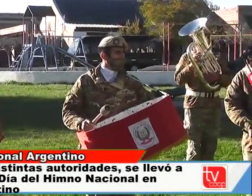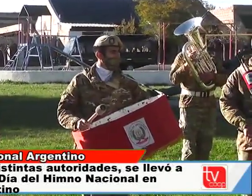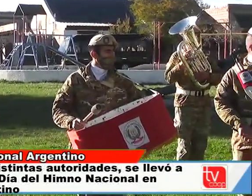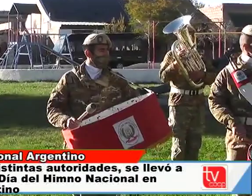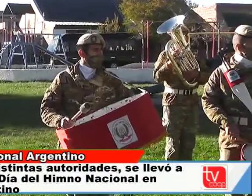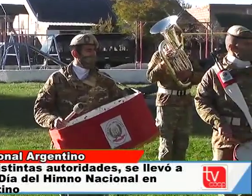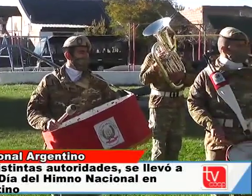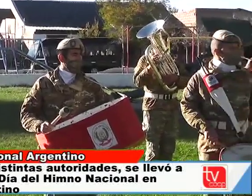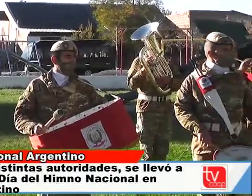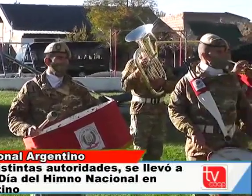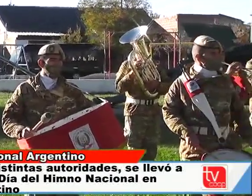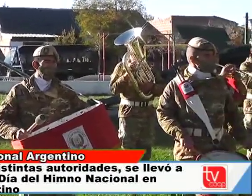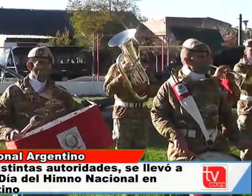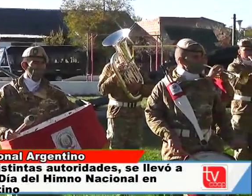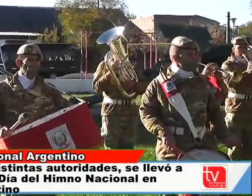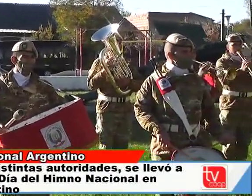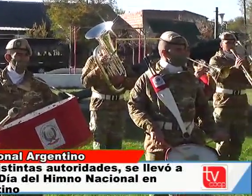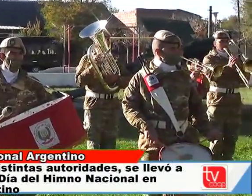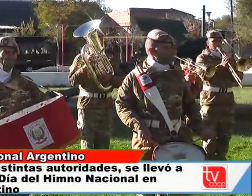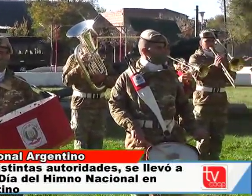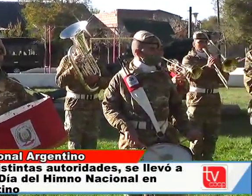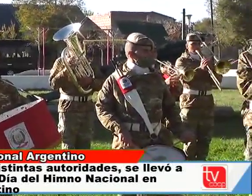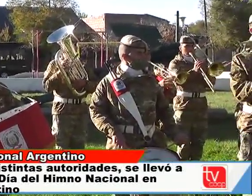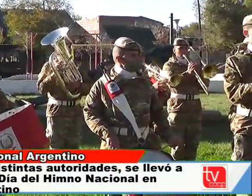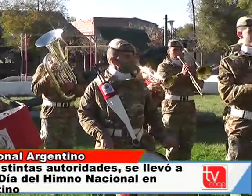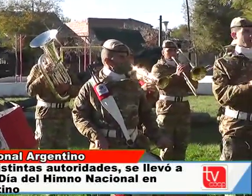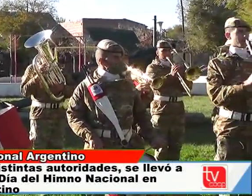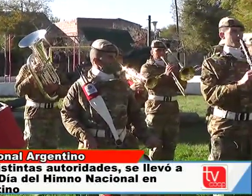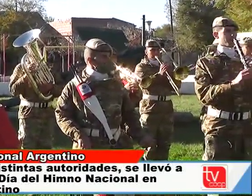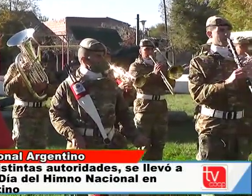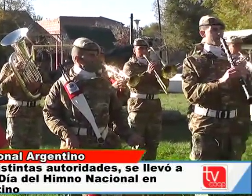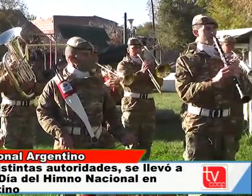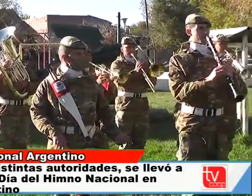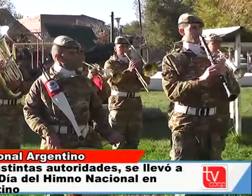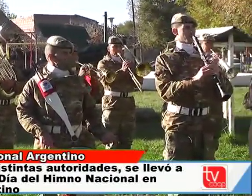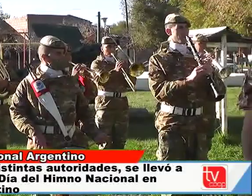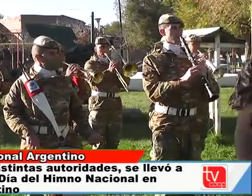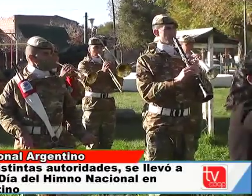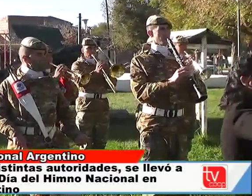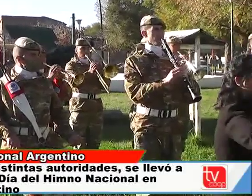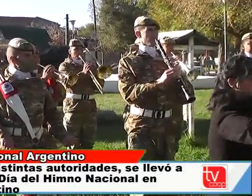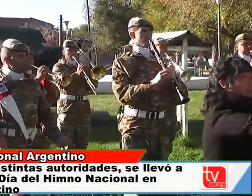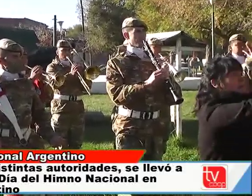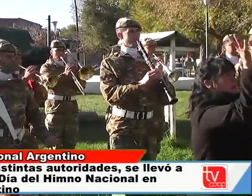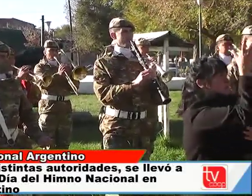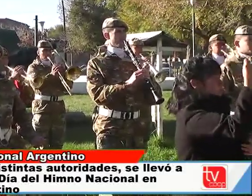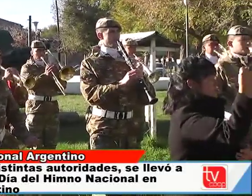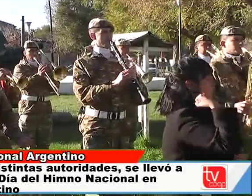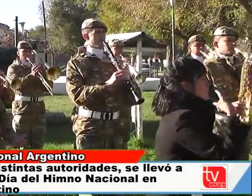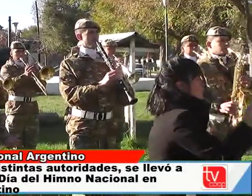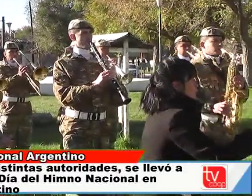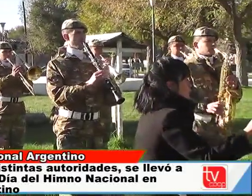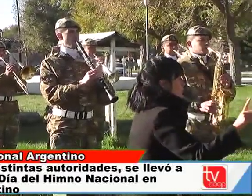es el momento de que intervengan las voces. La causa es anunciar un grito sagrado y hacer una triple invocación de la libertad, provocando